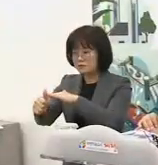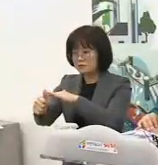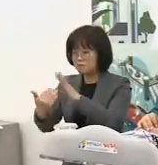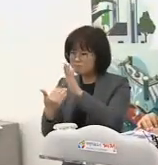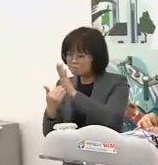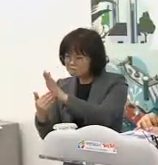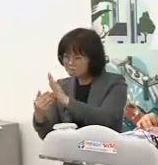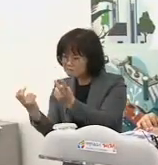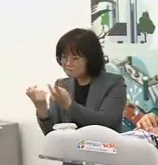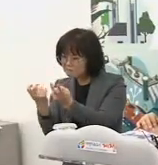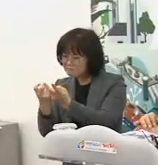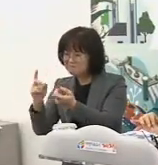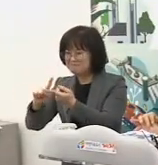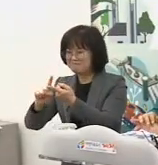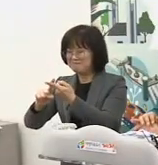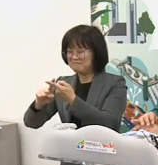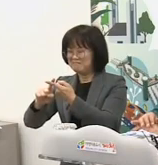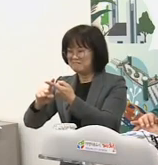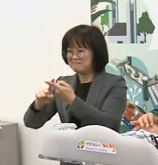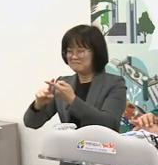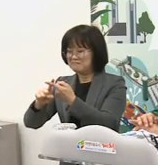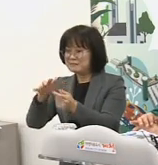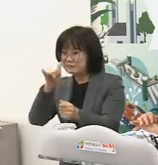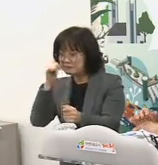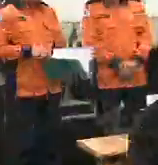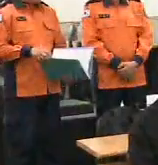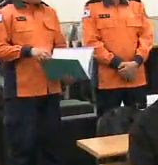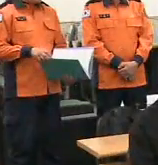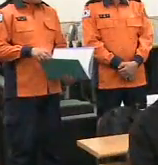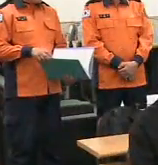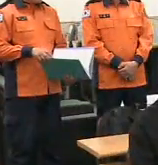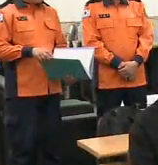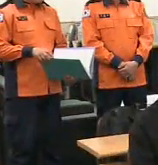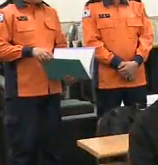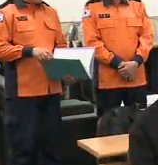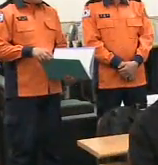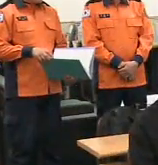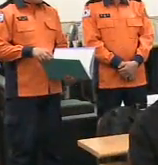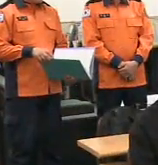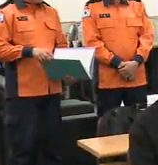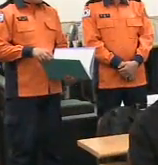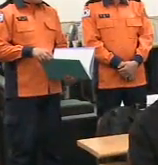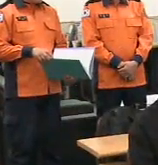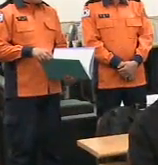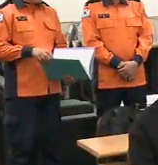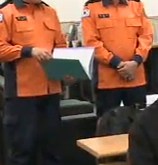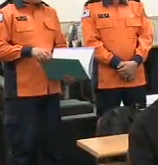아홉 건으로 대부분 입산자 실화나 담배불이 원인으로 나타났습니다 Ah